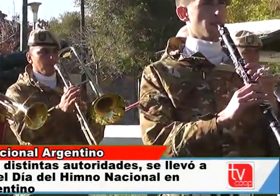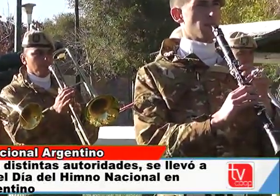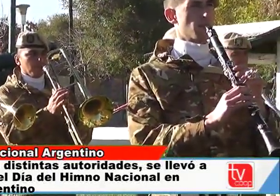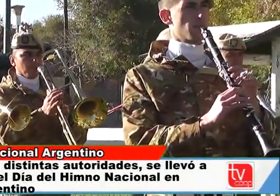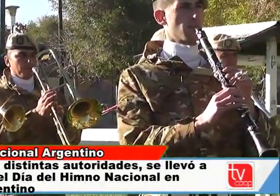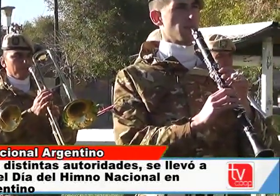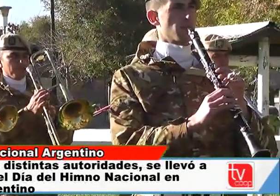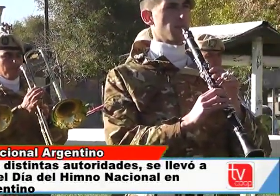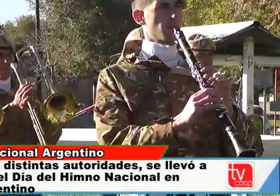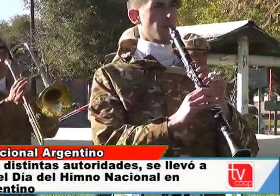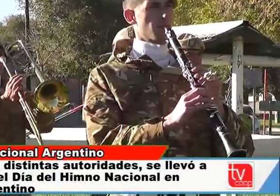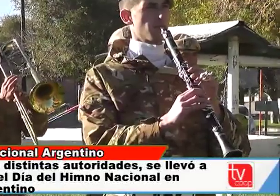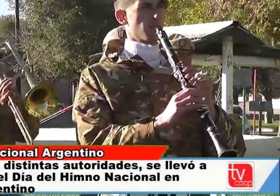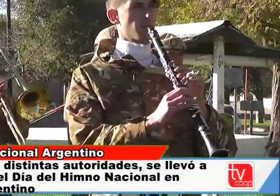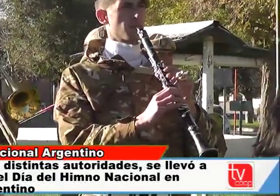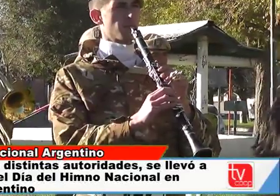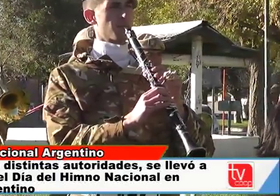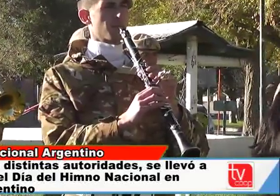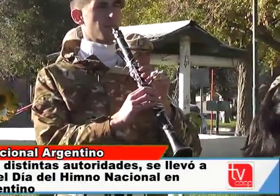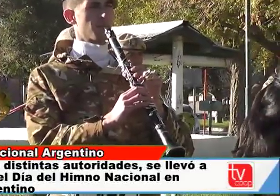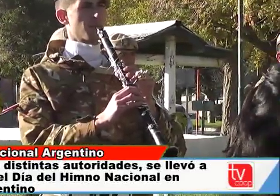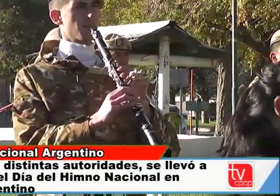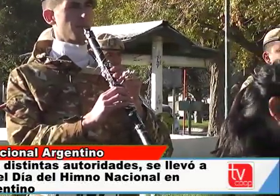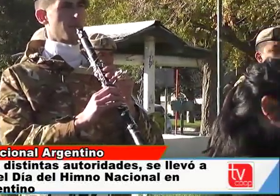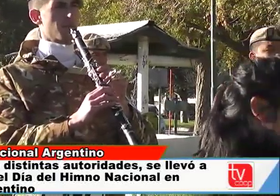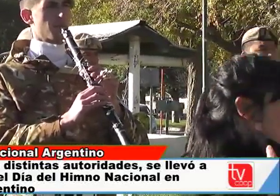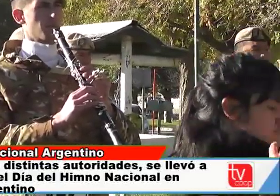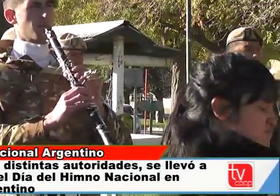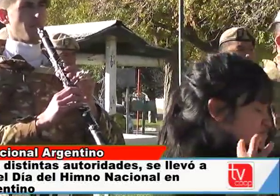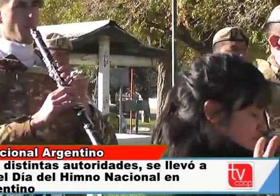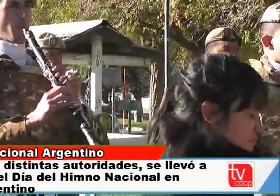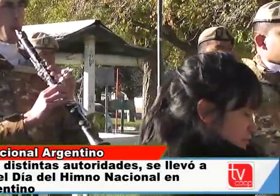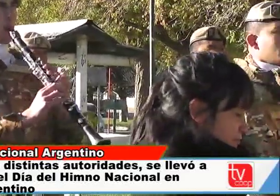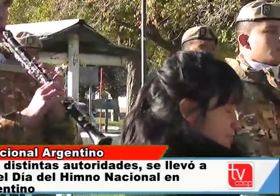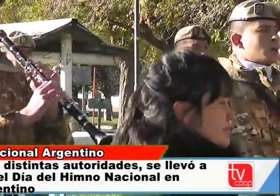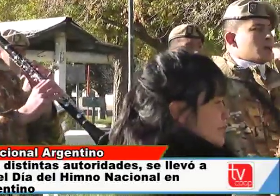exterior, pero este momento llega y se repite como un eco entusiasmado.